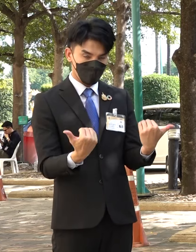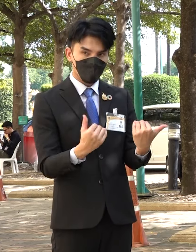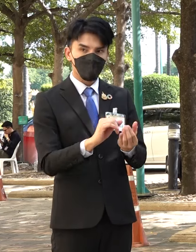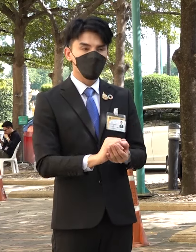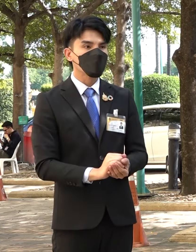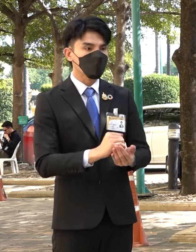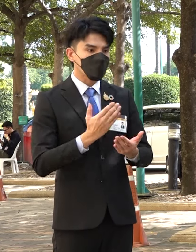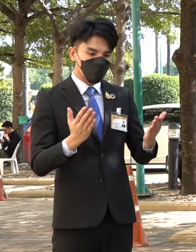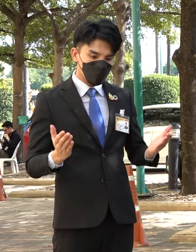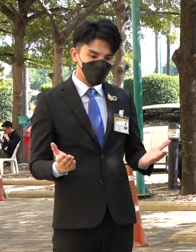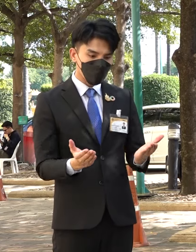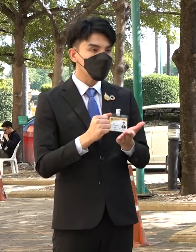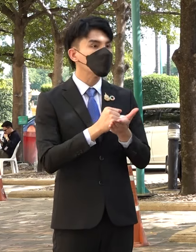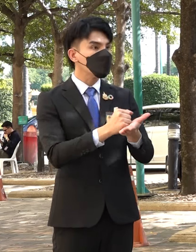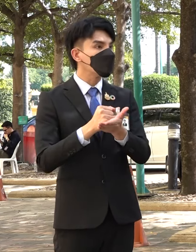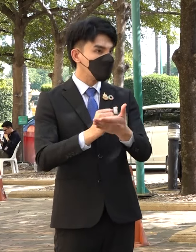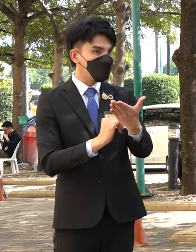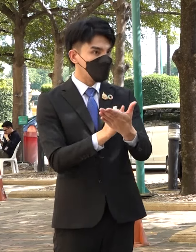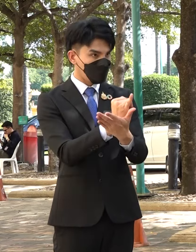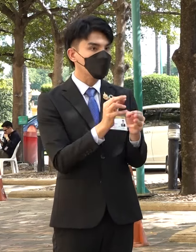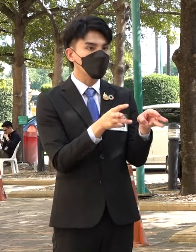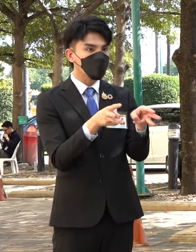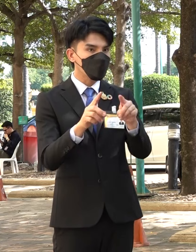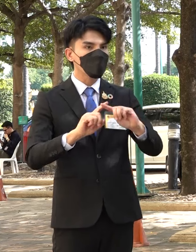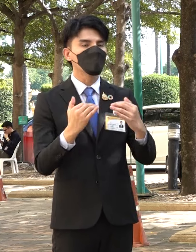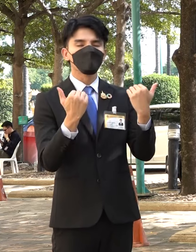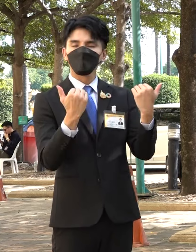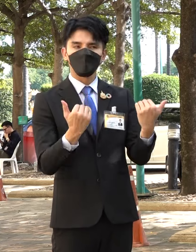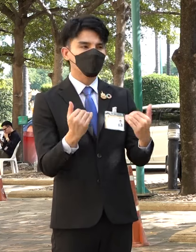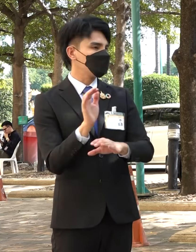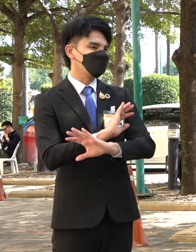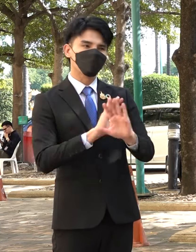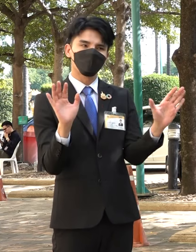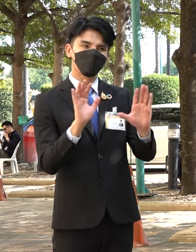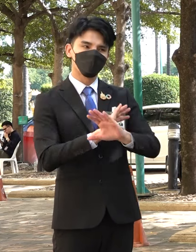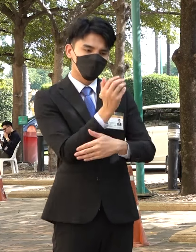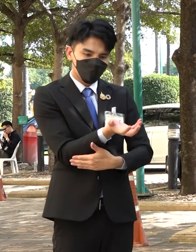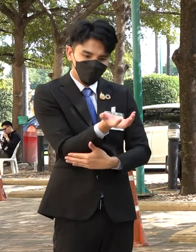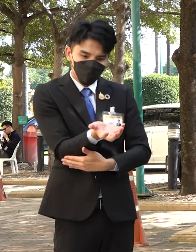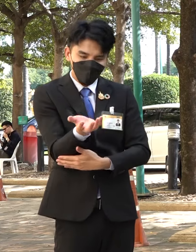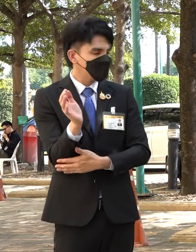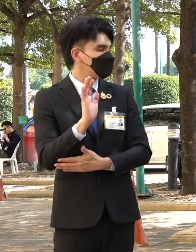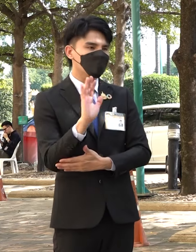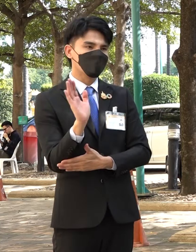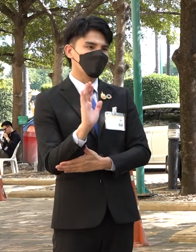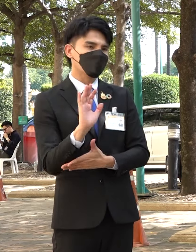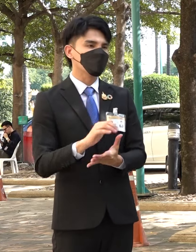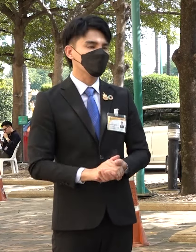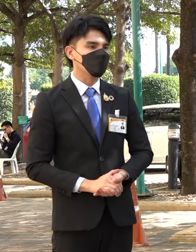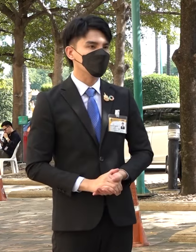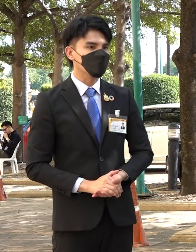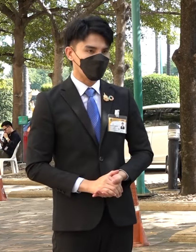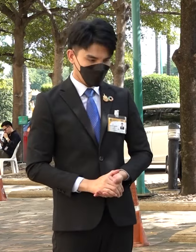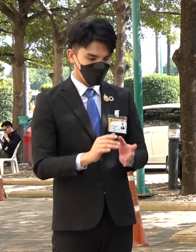การความสนับสนุนหรือการช่วยเหลือที่ถูกต้องแต่ว่าไม่ใช่เป็นการมาให้ทานหรือว่ามาขอทานกันข้างถนนแบ